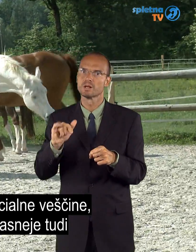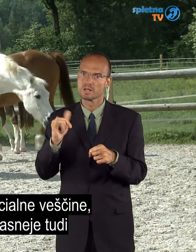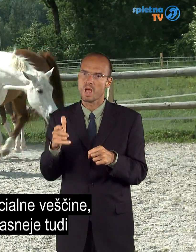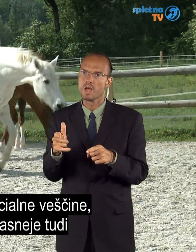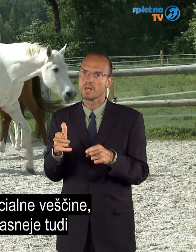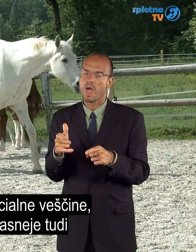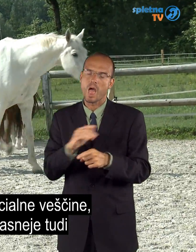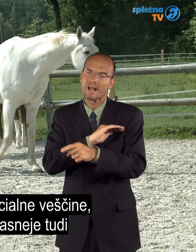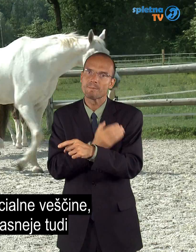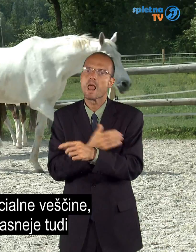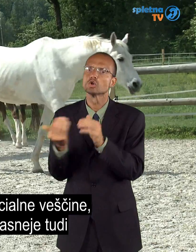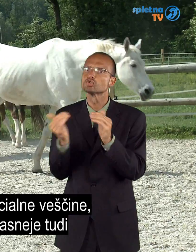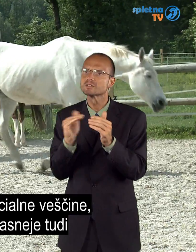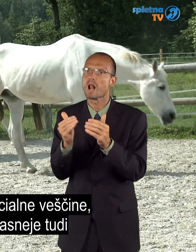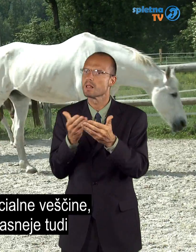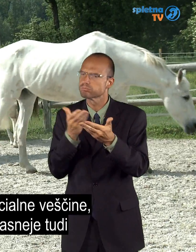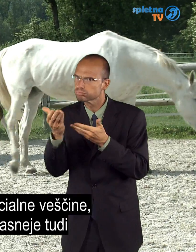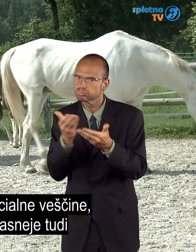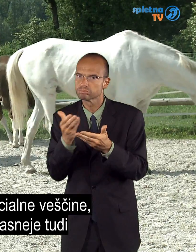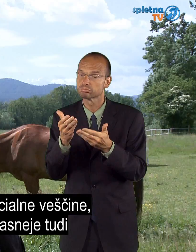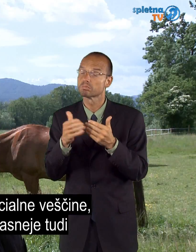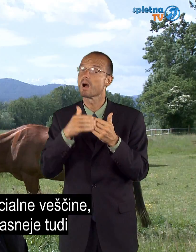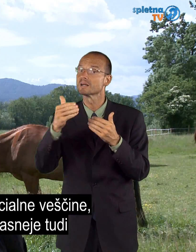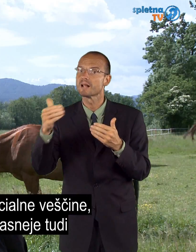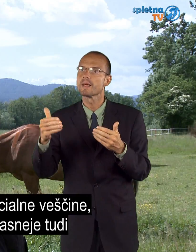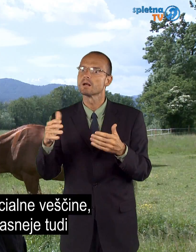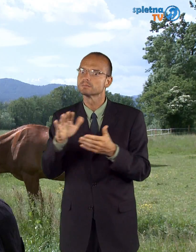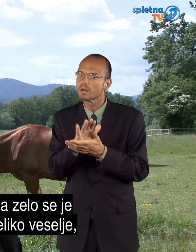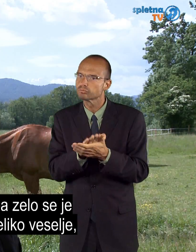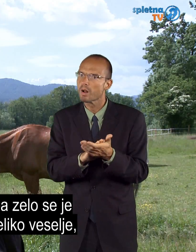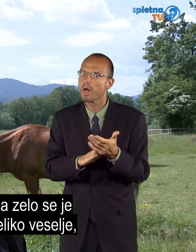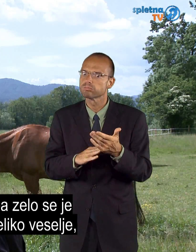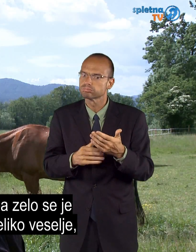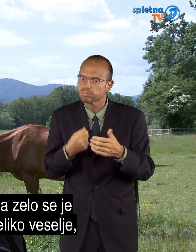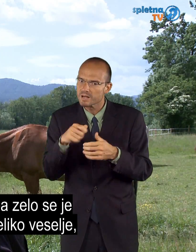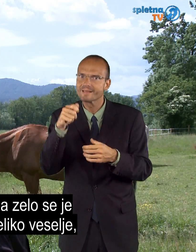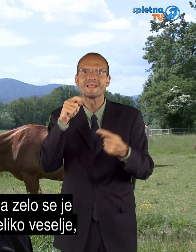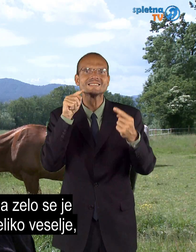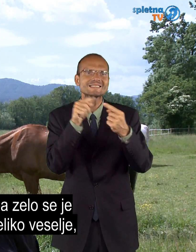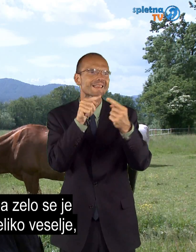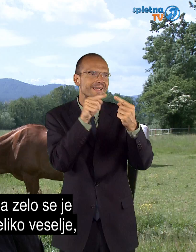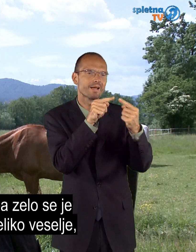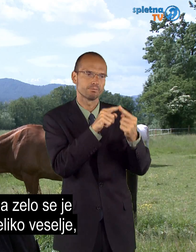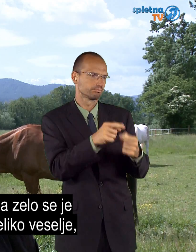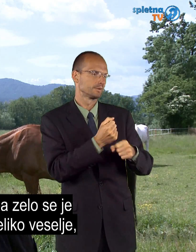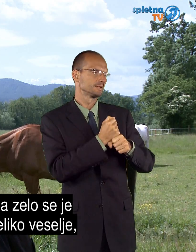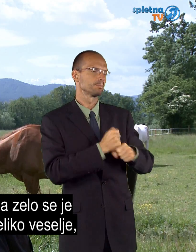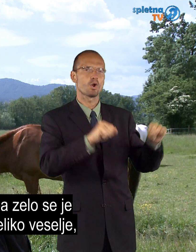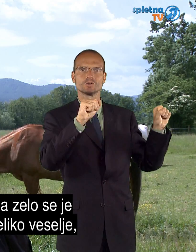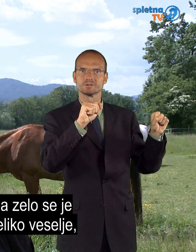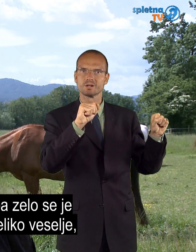krepila socialne veščine, lažje potem tudi kasneje navezovala stike in pa zelo se je sprostila